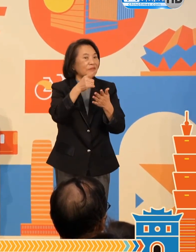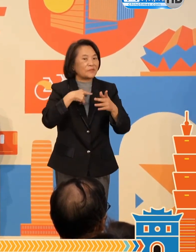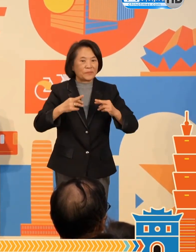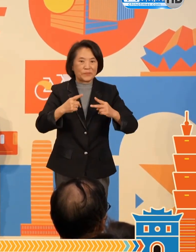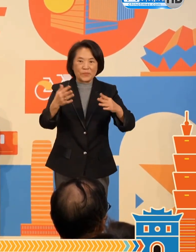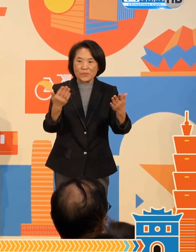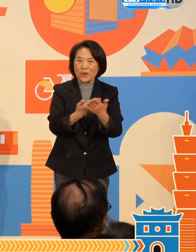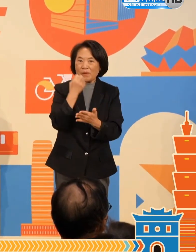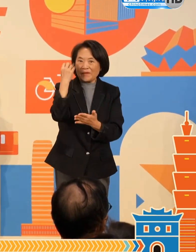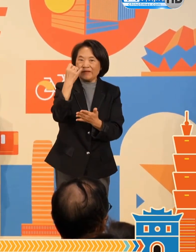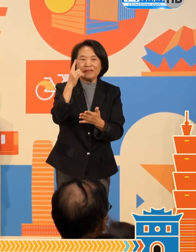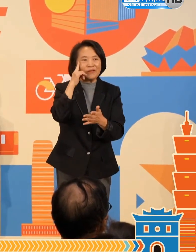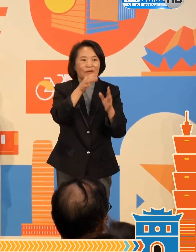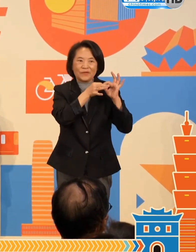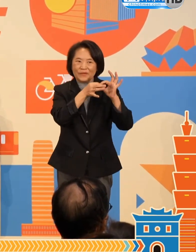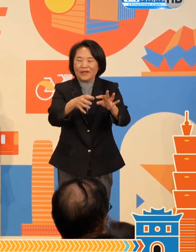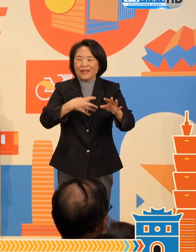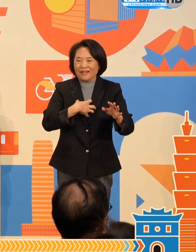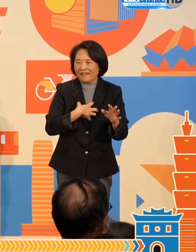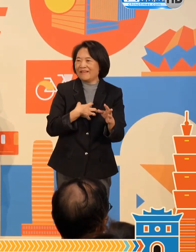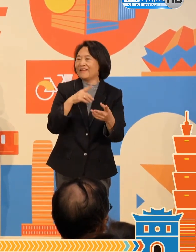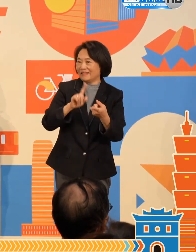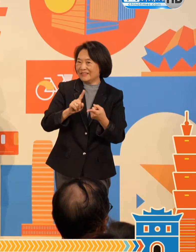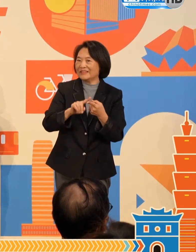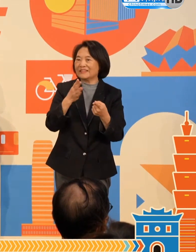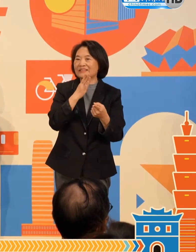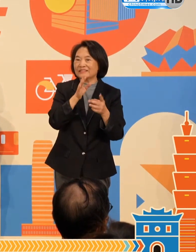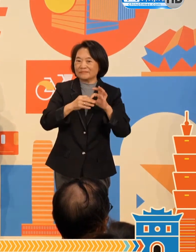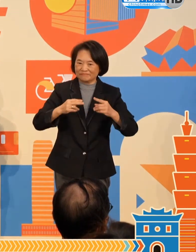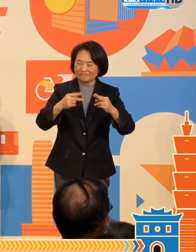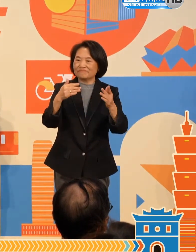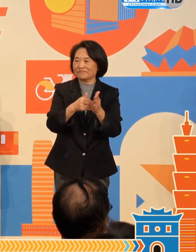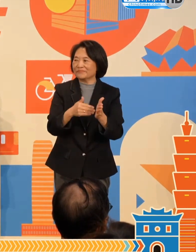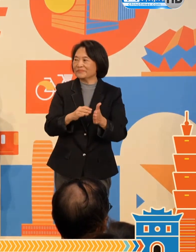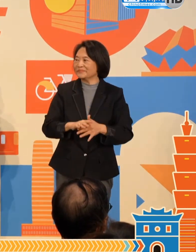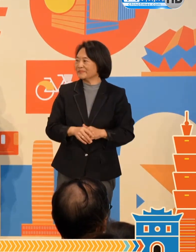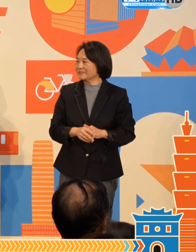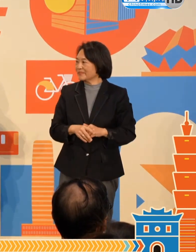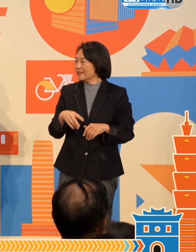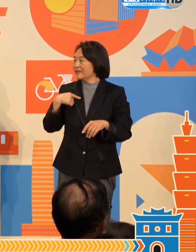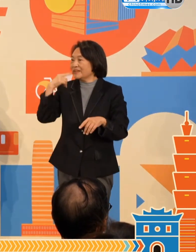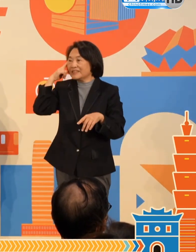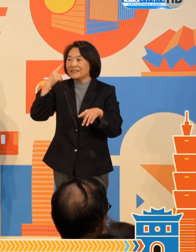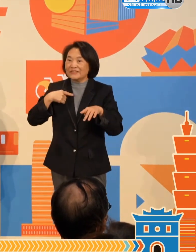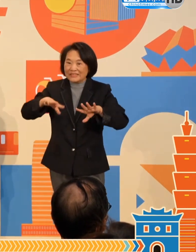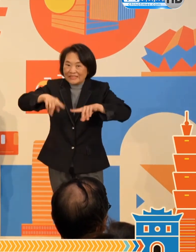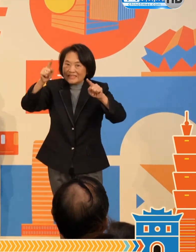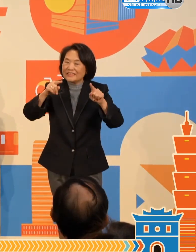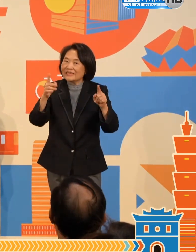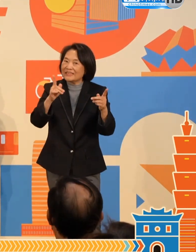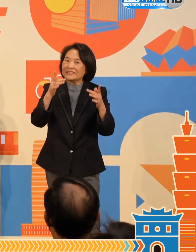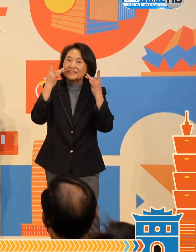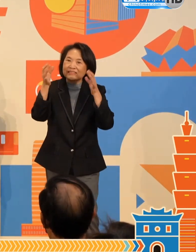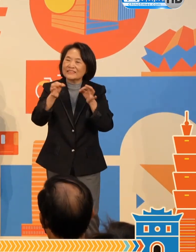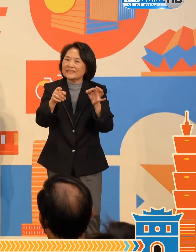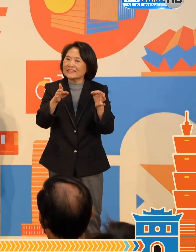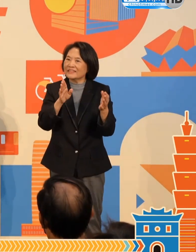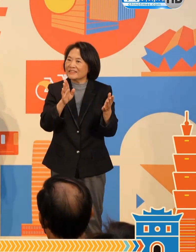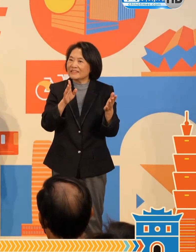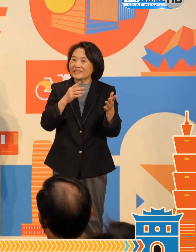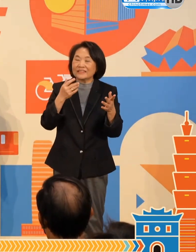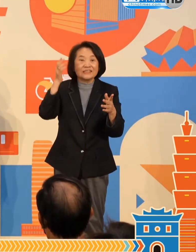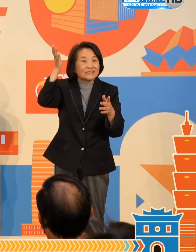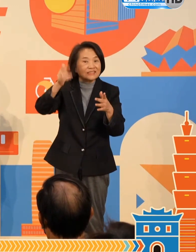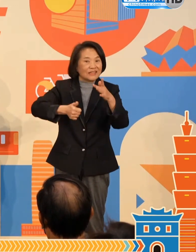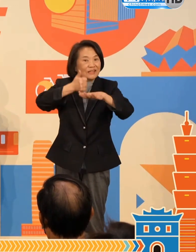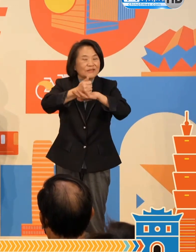苦的把它完成，而且陆陆续续都已经进行改建。那我记得第一个案子大龙市场，市长在刚上